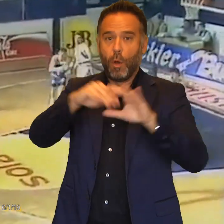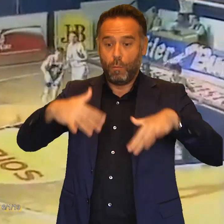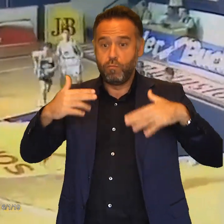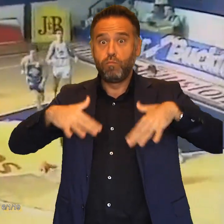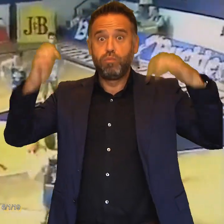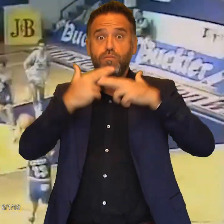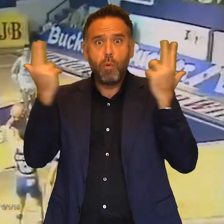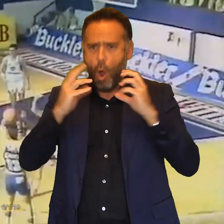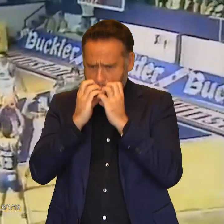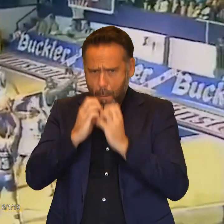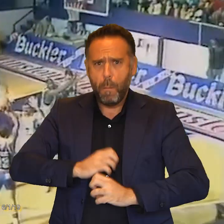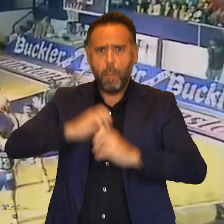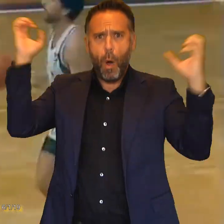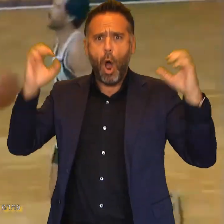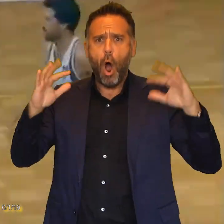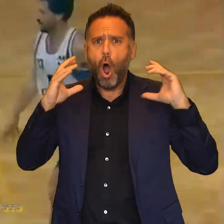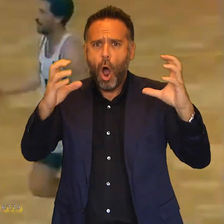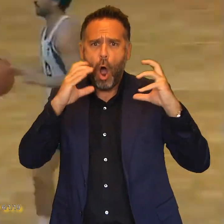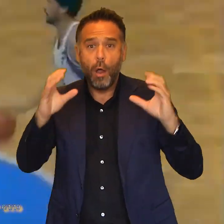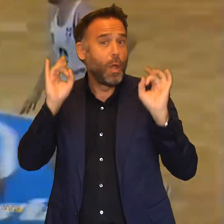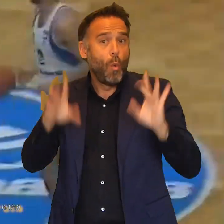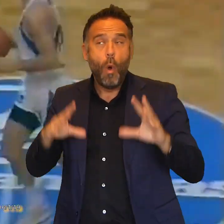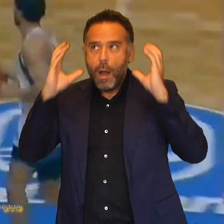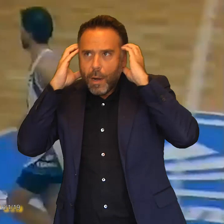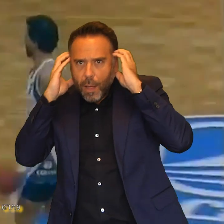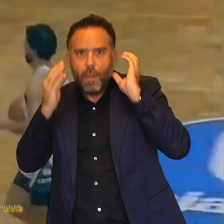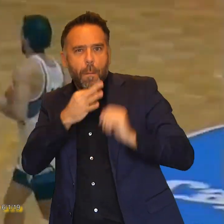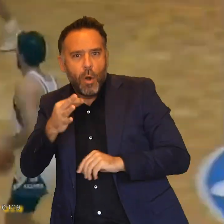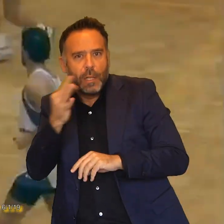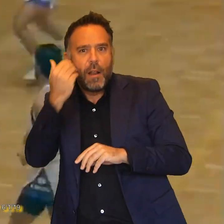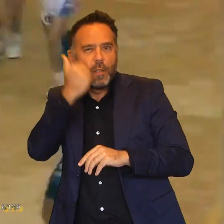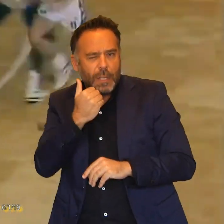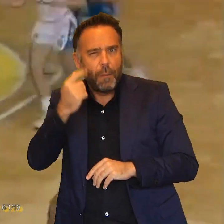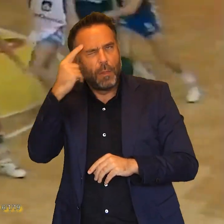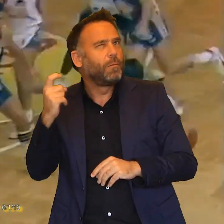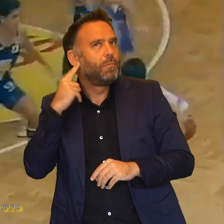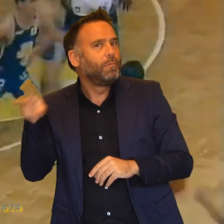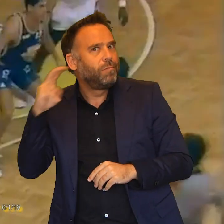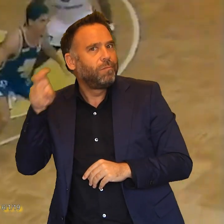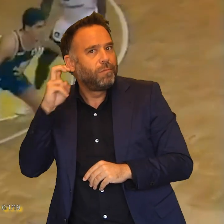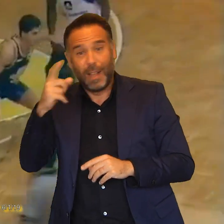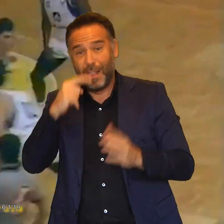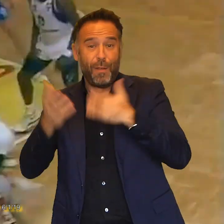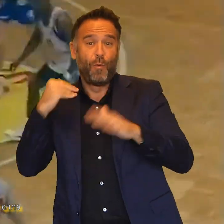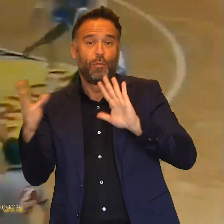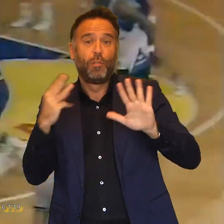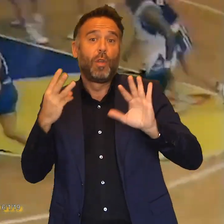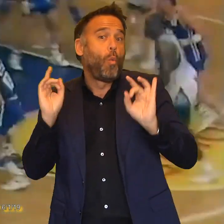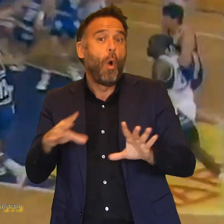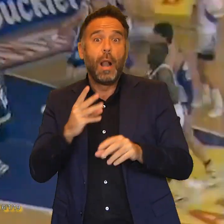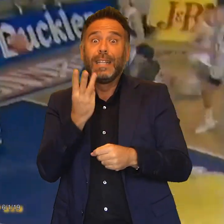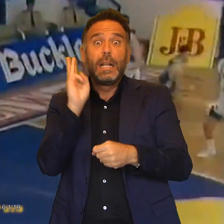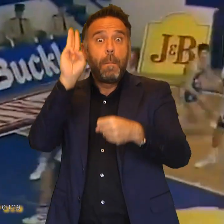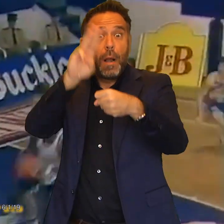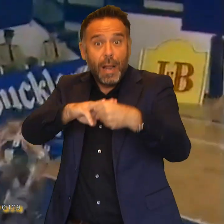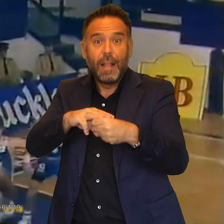algarabía en las gradas del mismo modo que se hacía en el carrusel radiofónico de las tardes de los sábados. ¿Quién no recuerda la